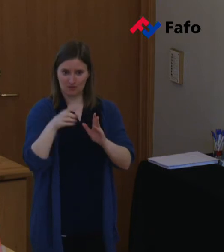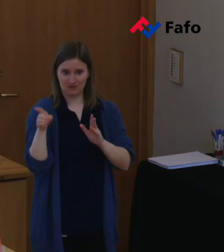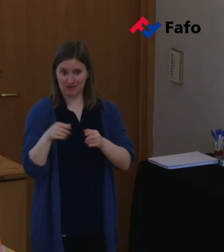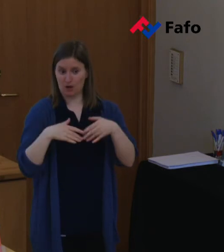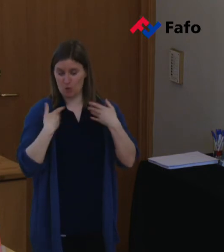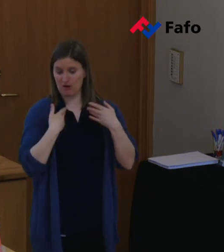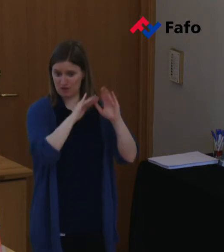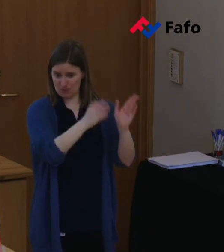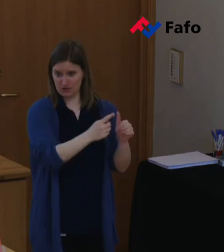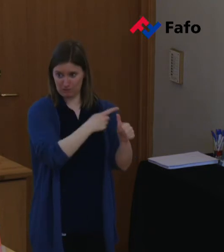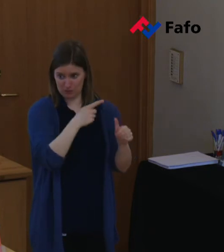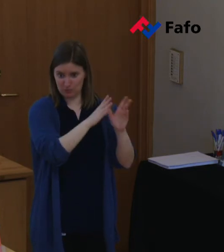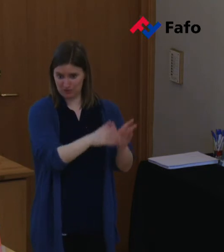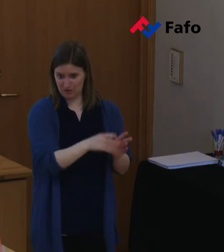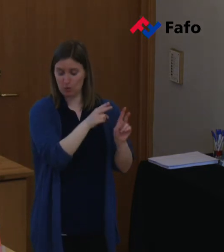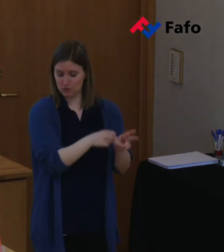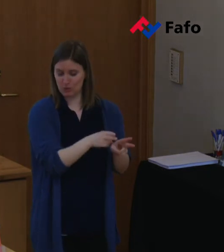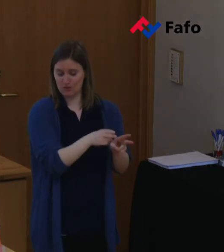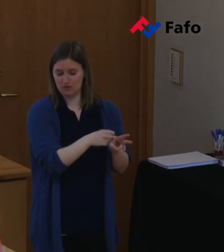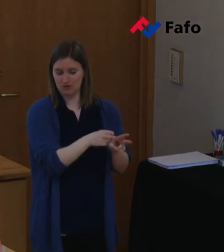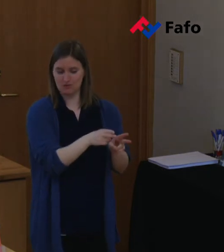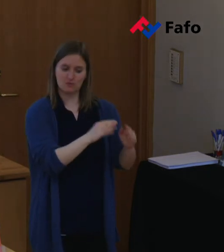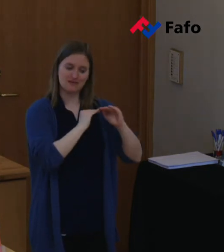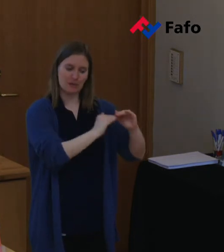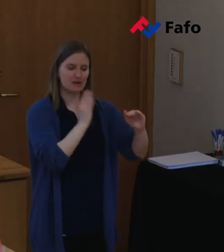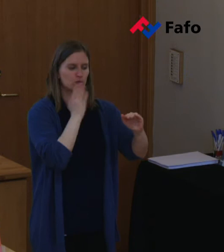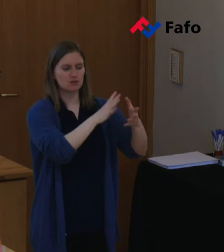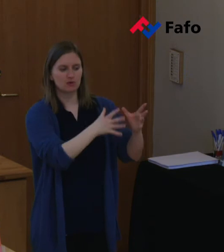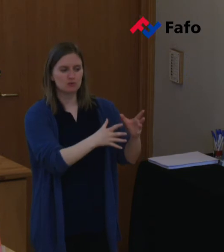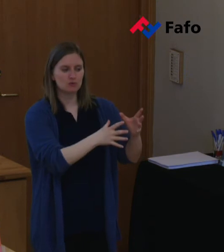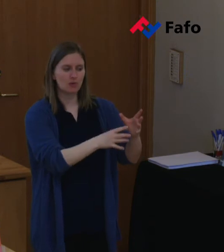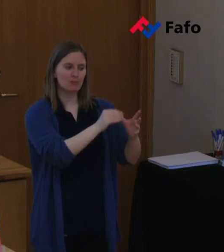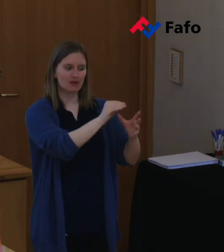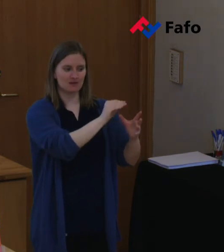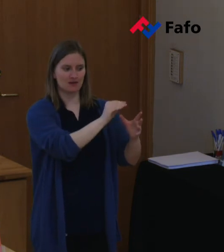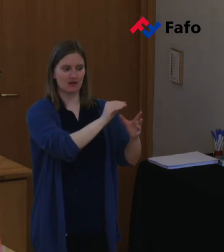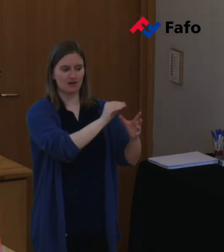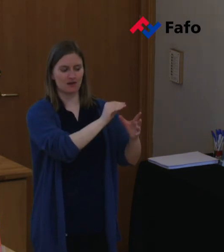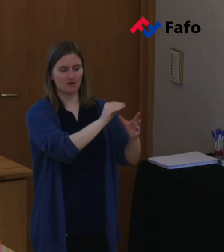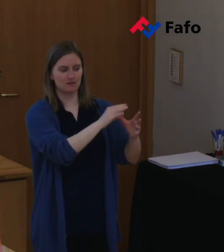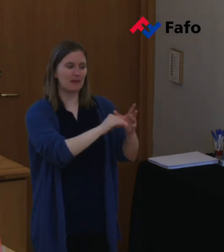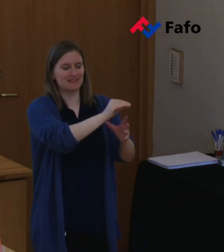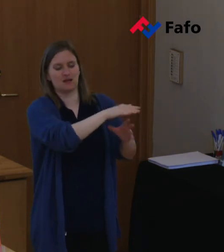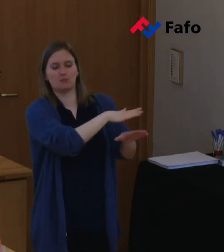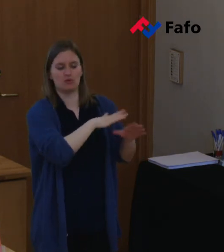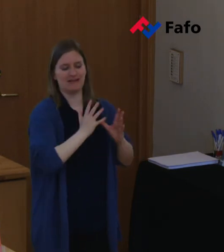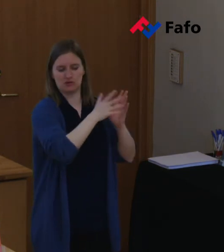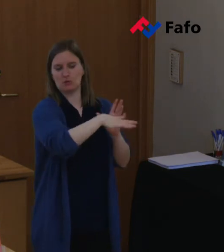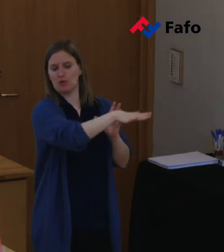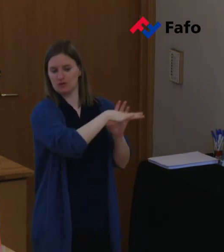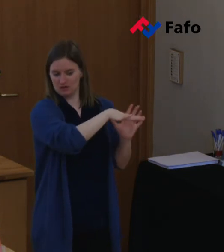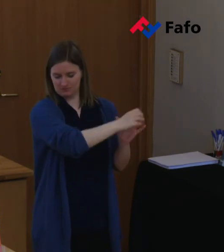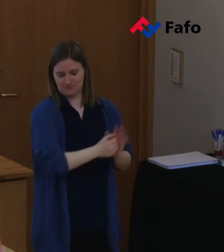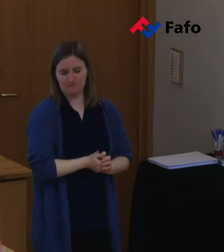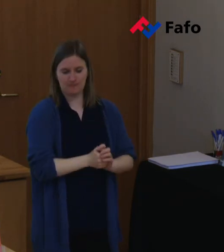også i Housing First-modellen, god stabil bosituasjon og bedre på livsområder. For